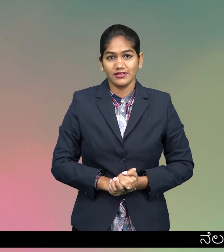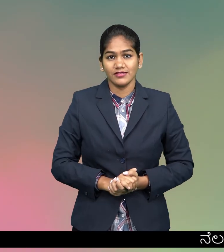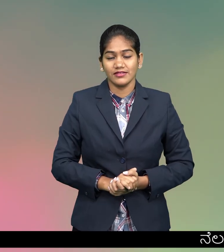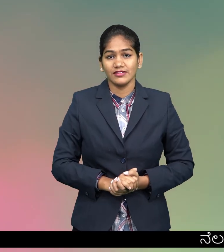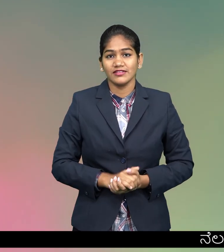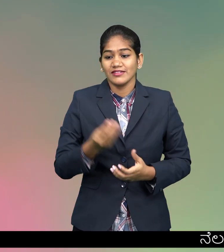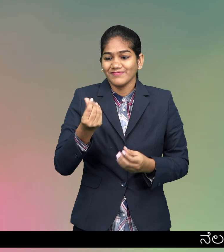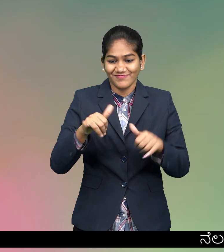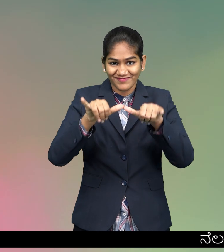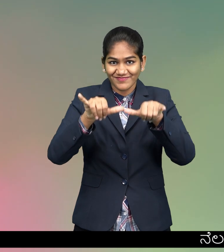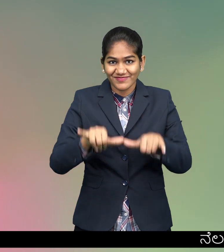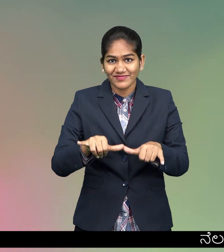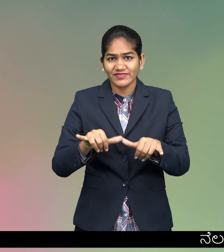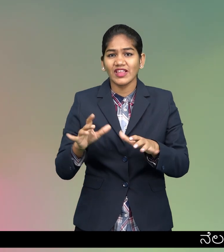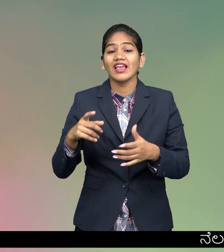ನೆಲ ಜಲ ಸಂಬಂಧ.